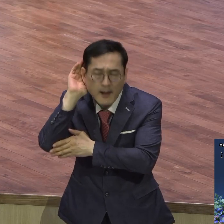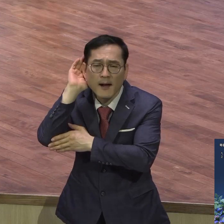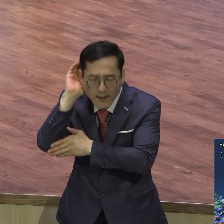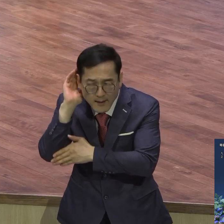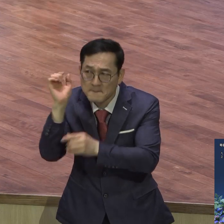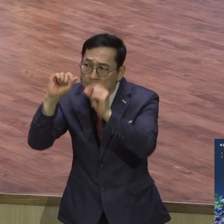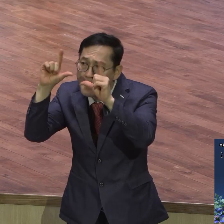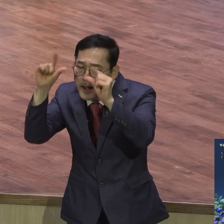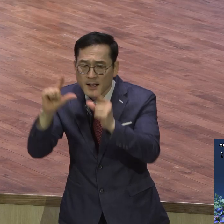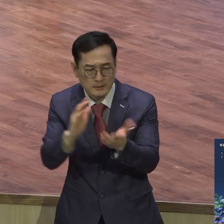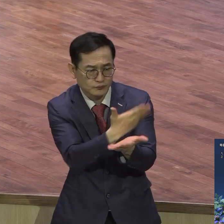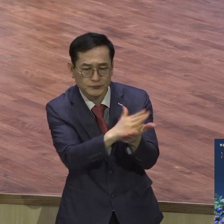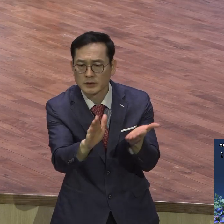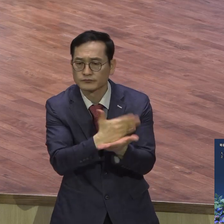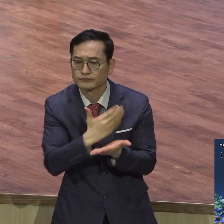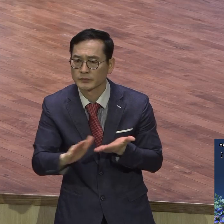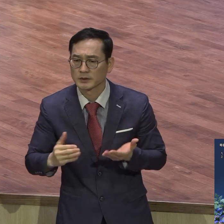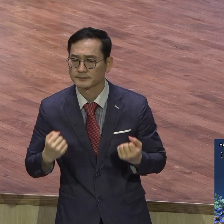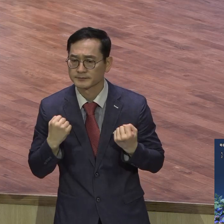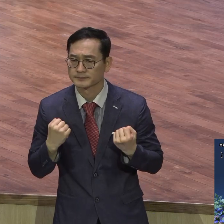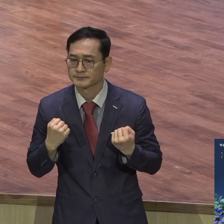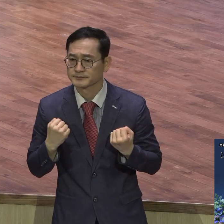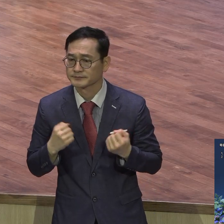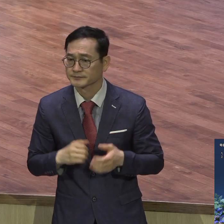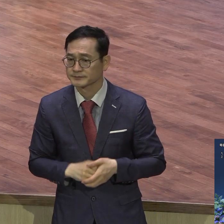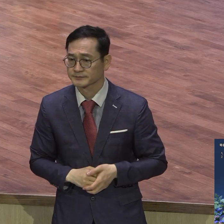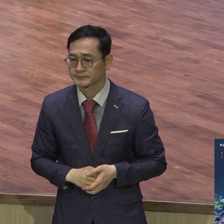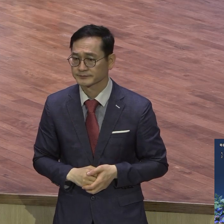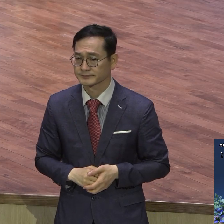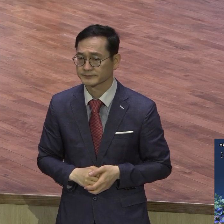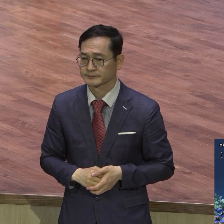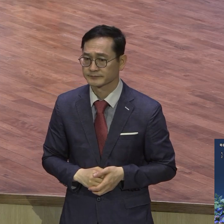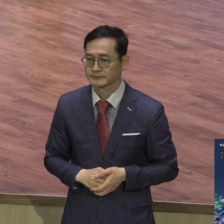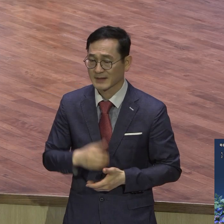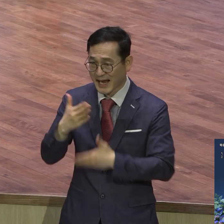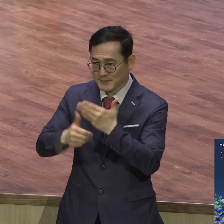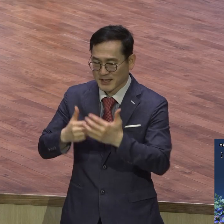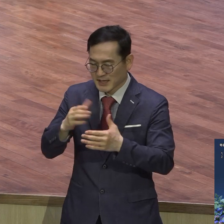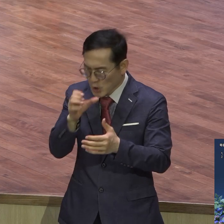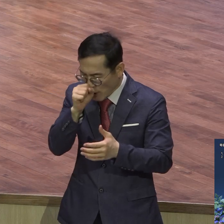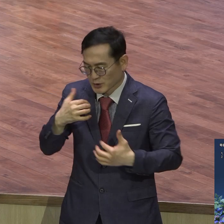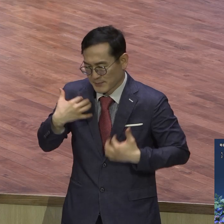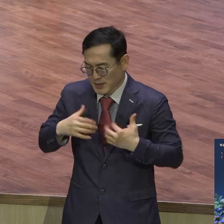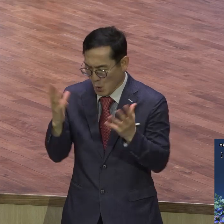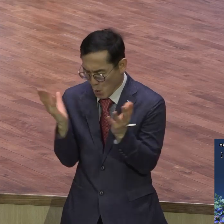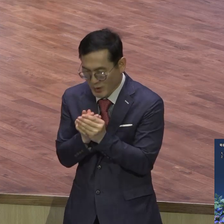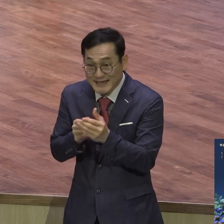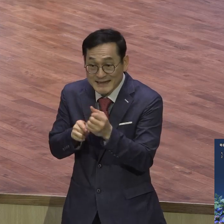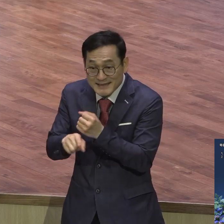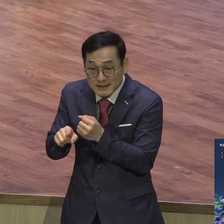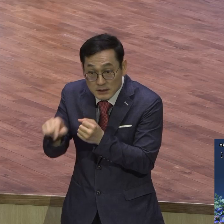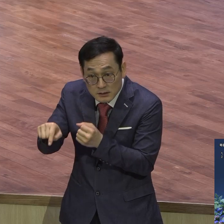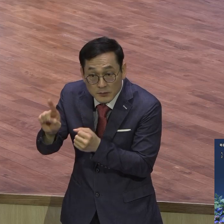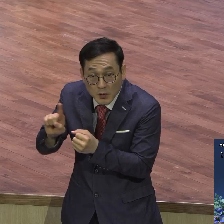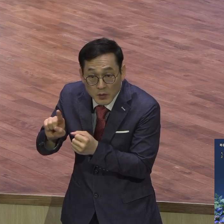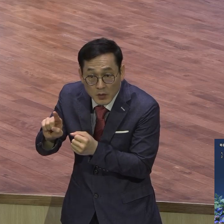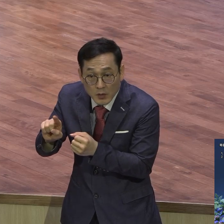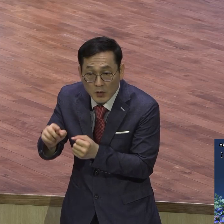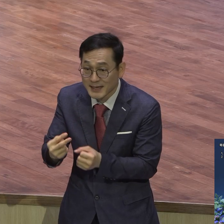하나님의 선하시고 기뻐하시고 온전하신 뜻 한마디로 무슨 말입니까? 말이 무슨 말이에요? 요약하면